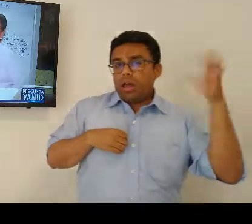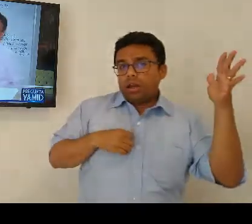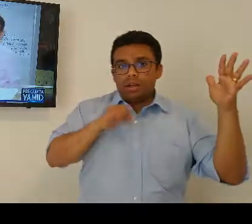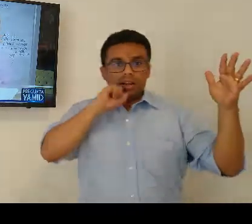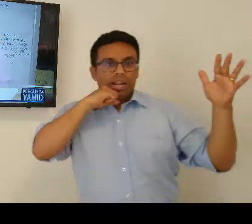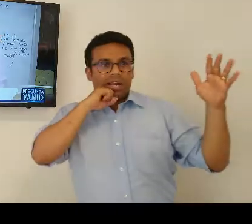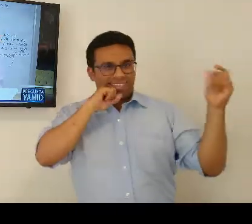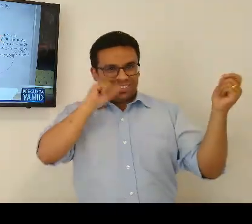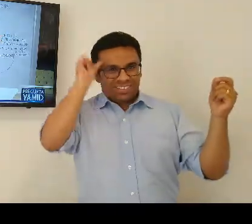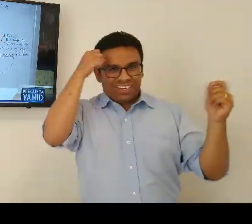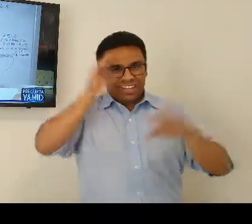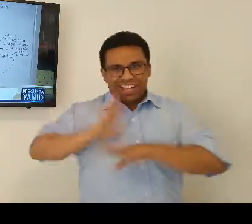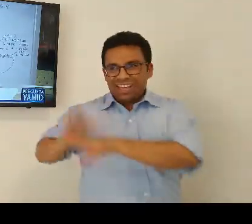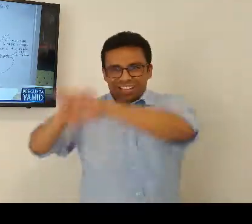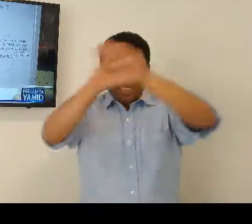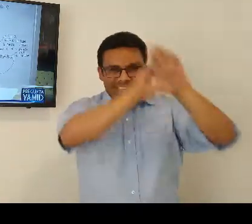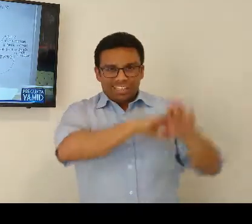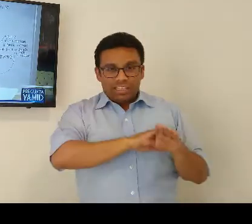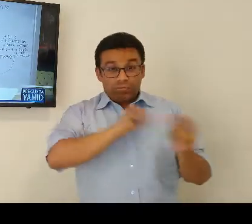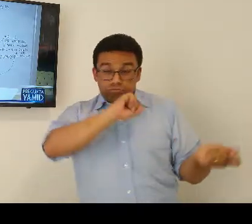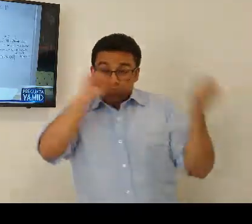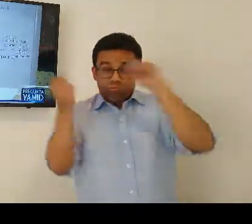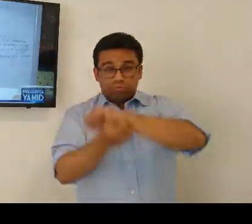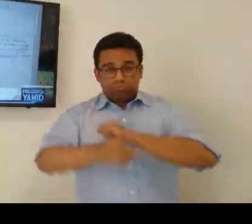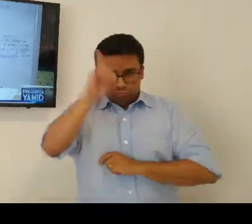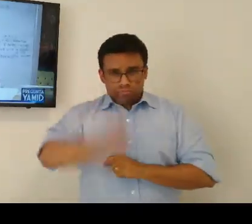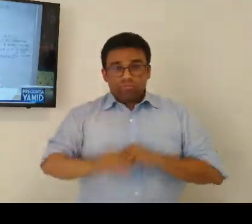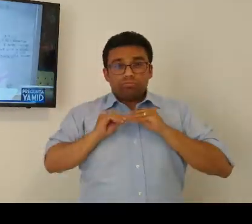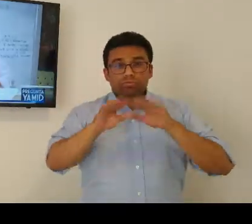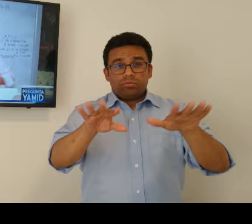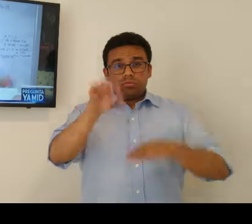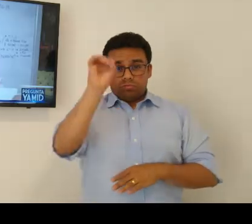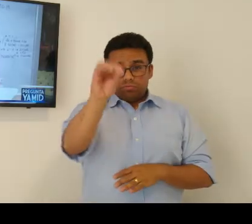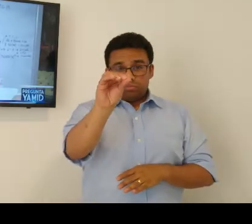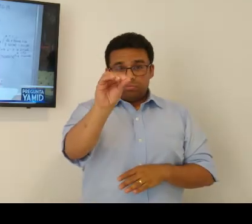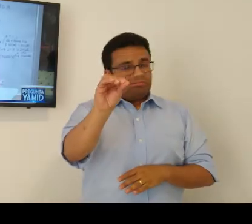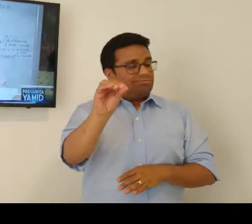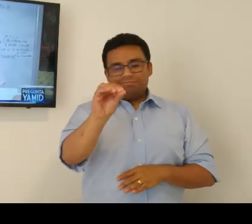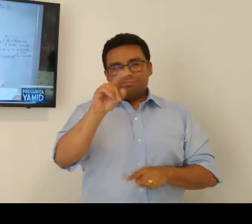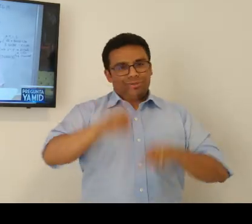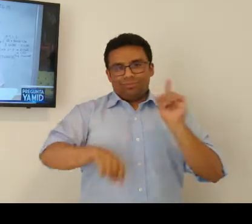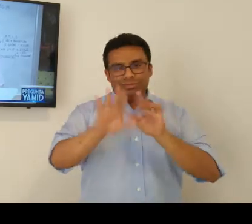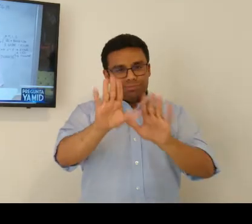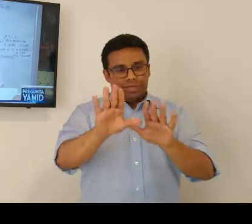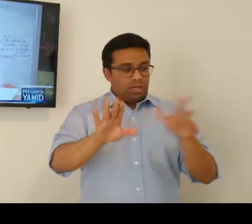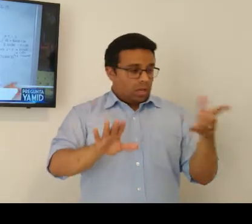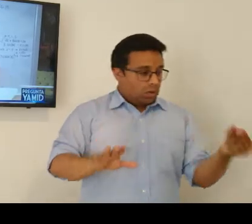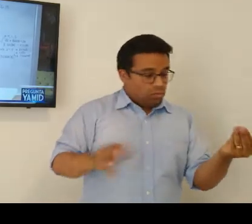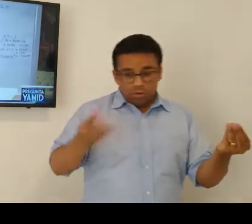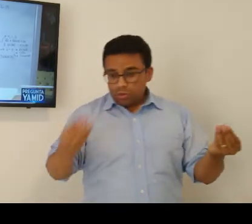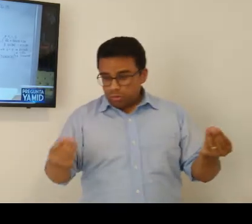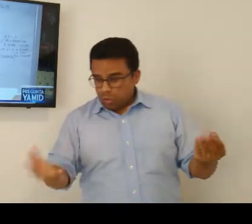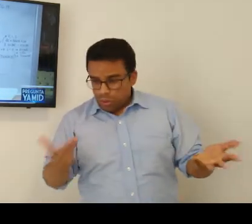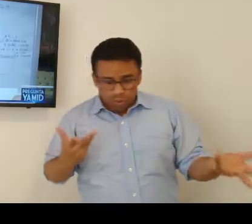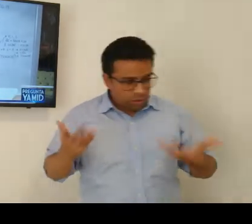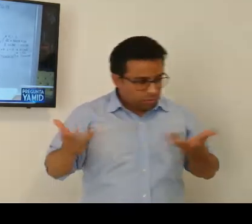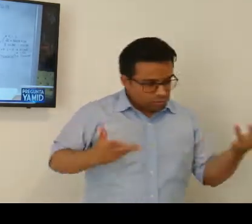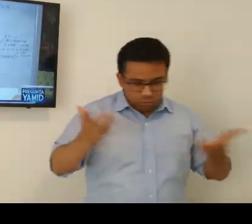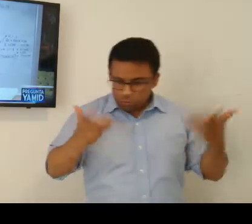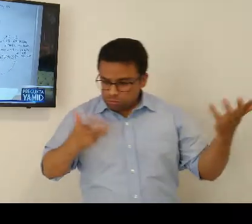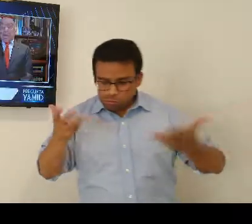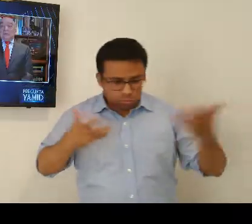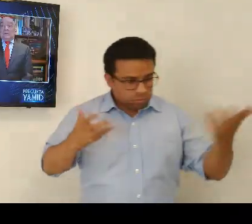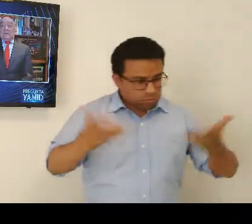naranja? No te lo podría decir por ahora, es una decisión que tendremos que tomar con ellos. Pero nos estamos pasando para el escenario de pasar a esa alerta